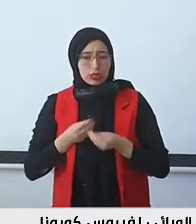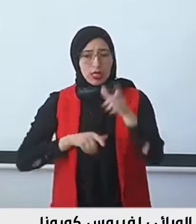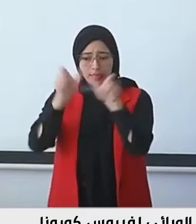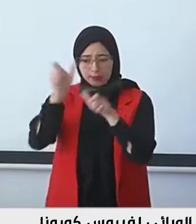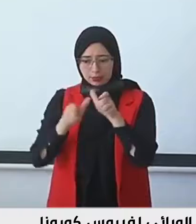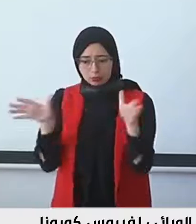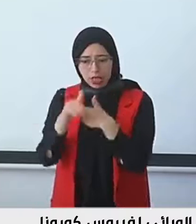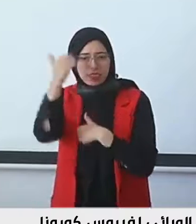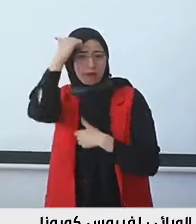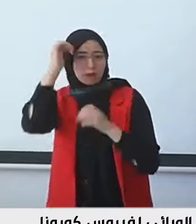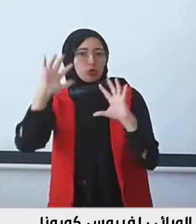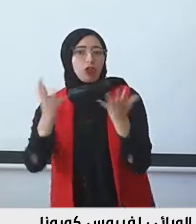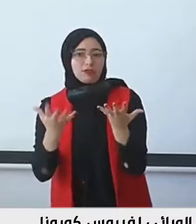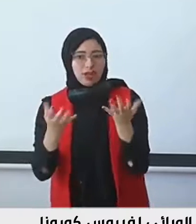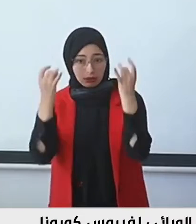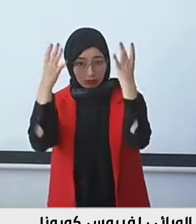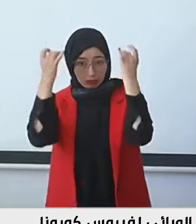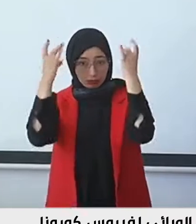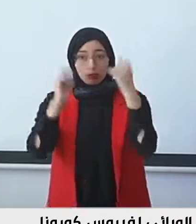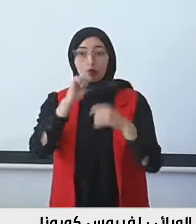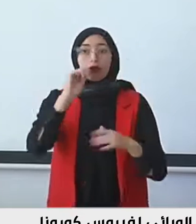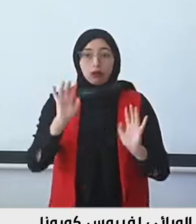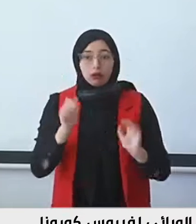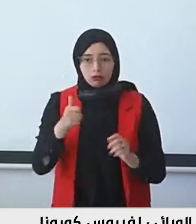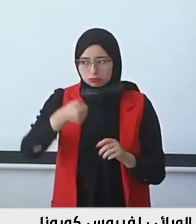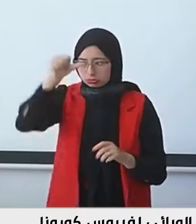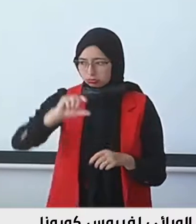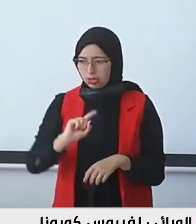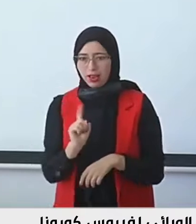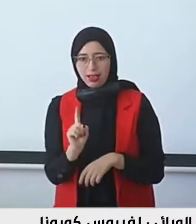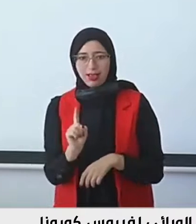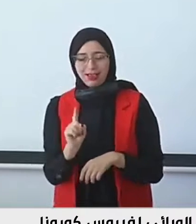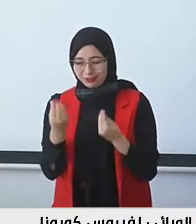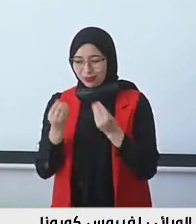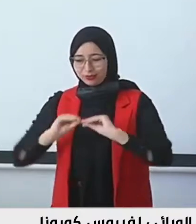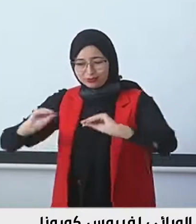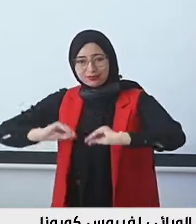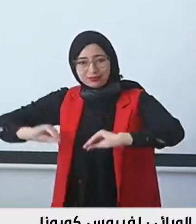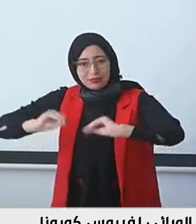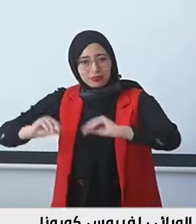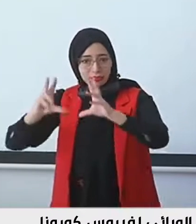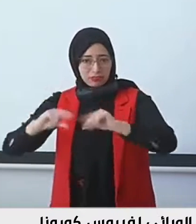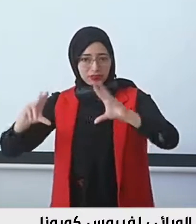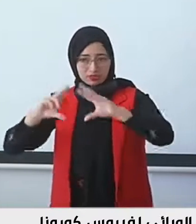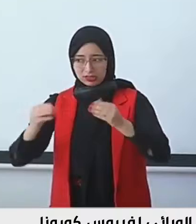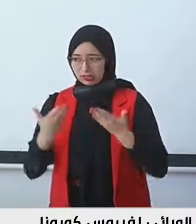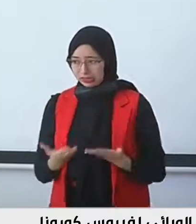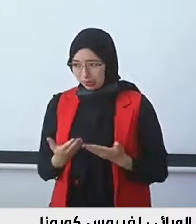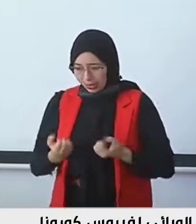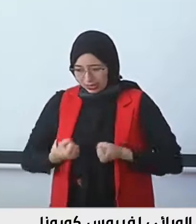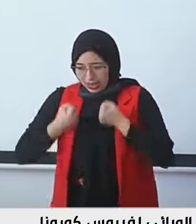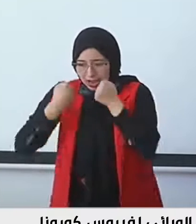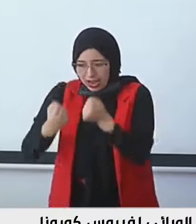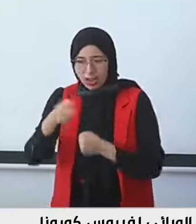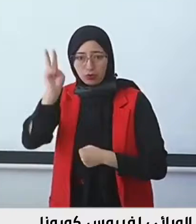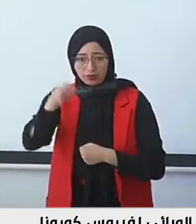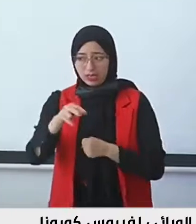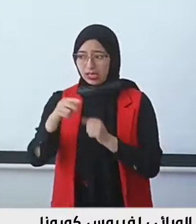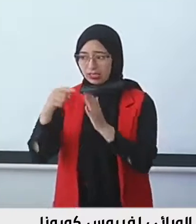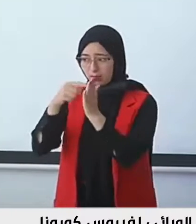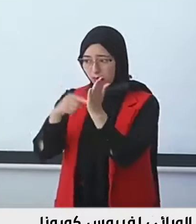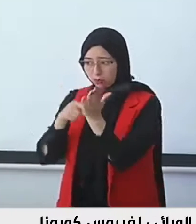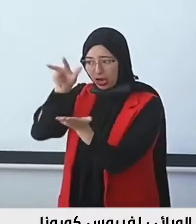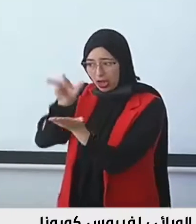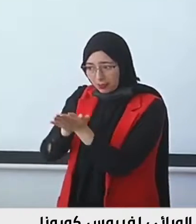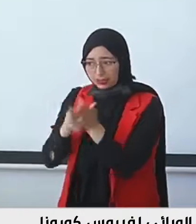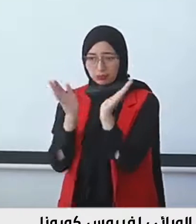فيها تكوين خاص، مش أي واحد يجي يعمل تحليل. دونك حاليا قاعدين تبقوا في التجربة